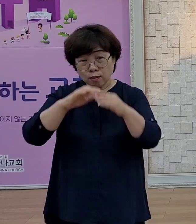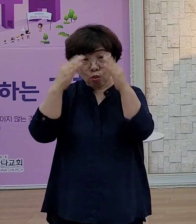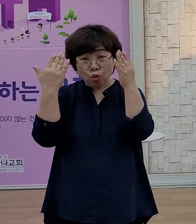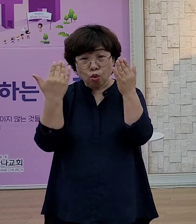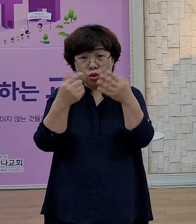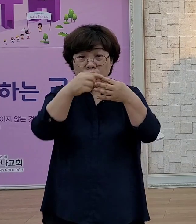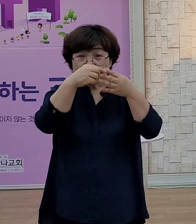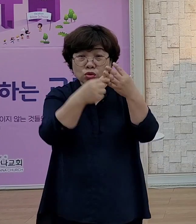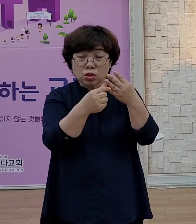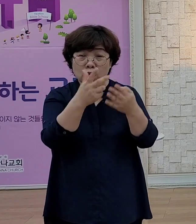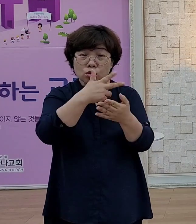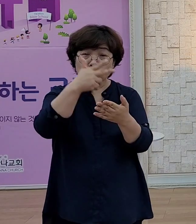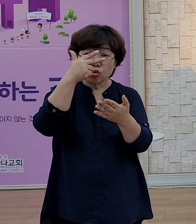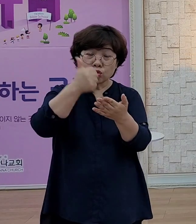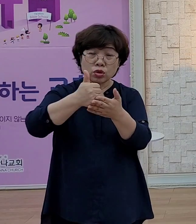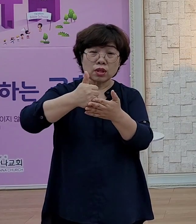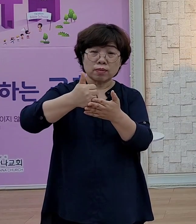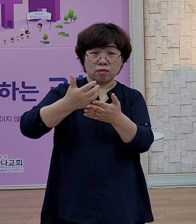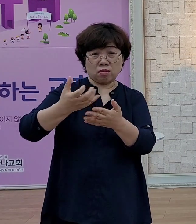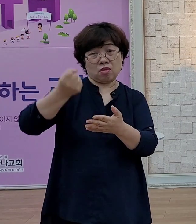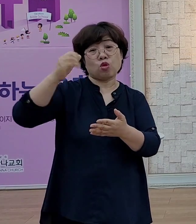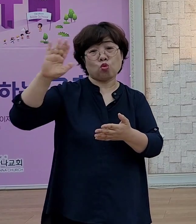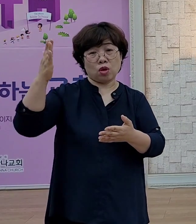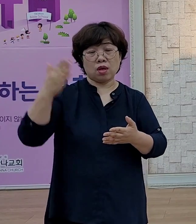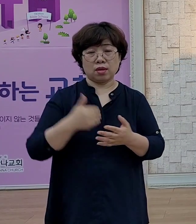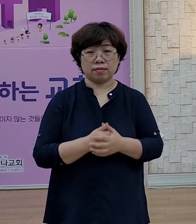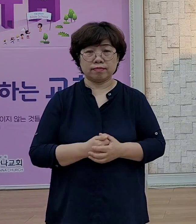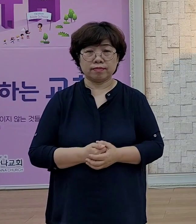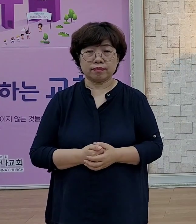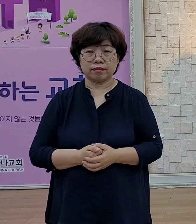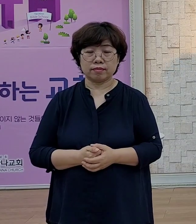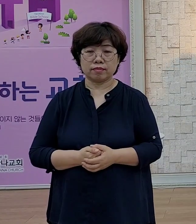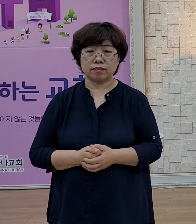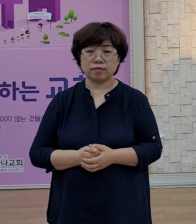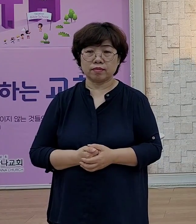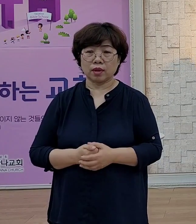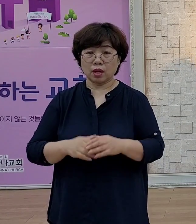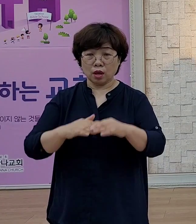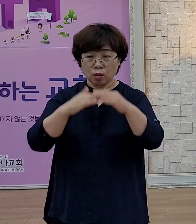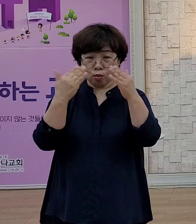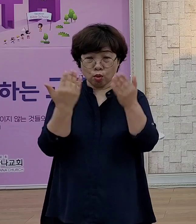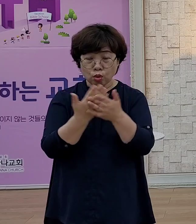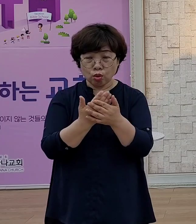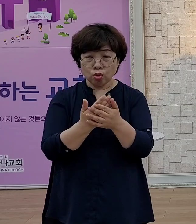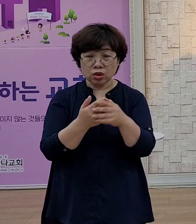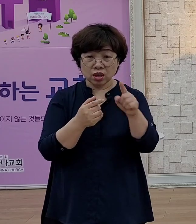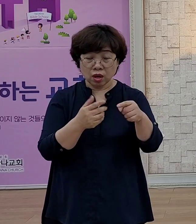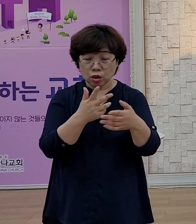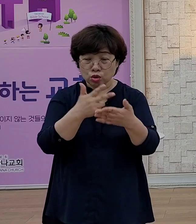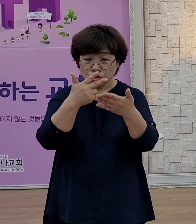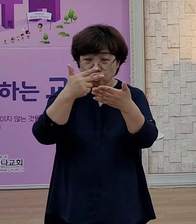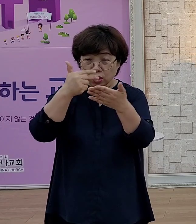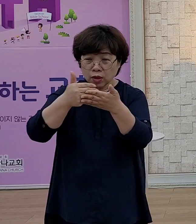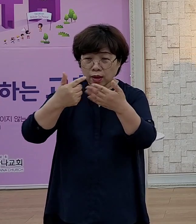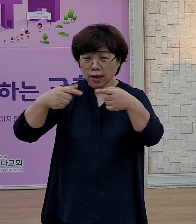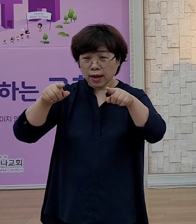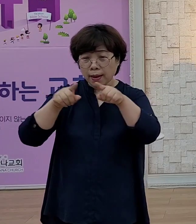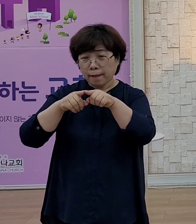우선순위가 주님이 되게 되어 있어요. 그리고 모든 것을 주님과 함께 하게 되어